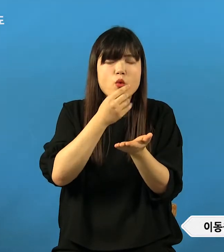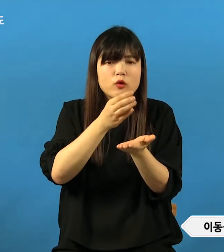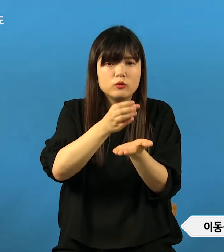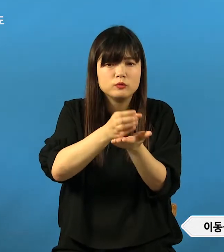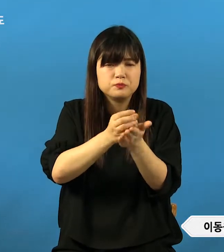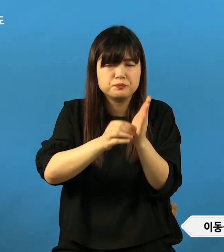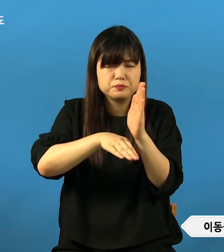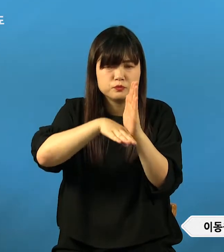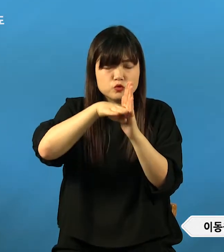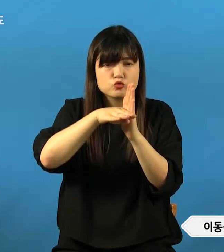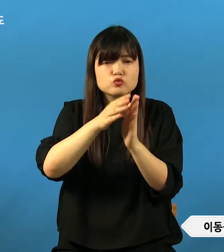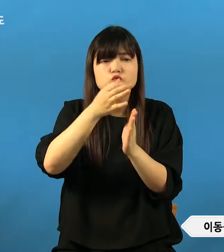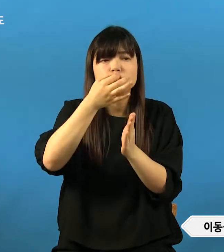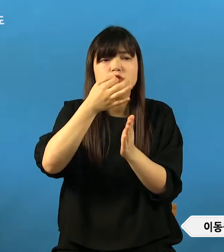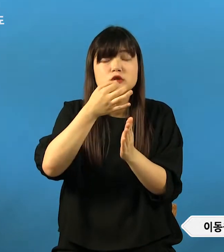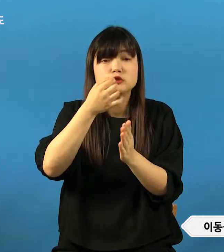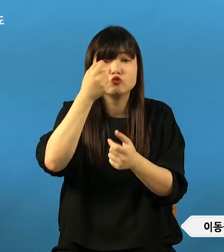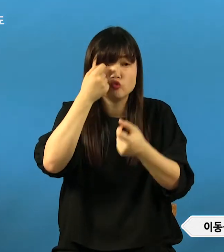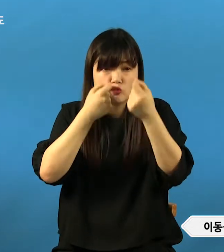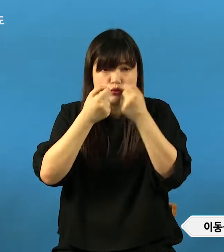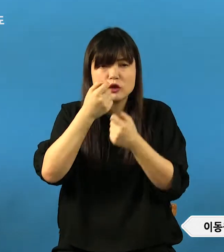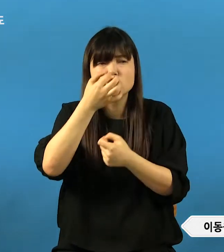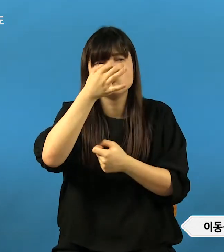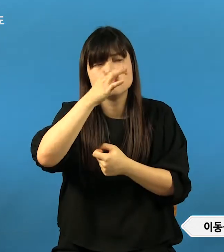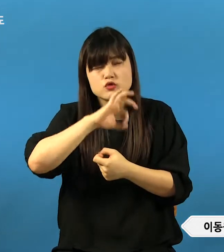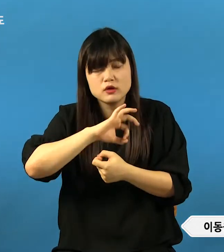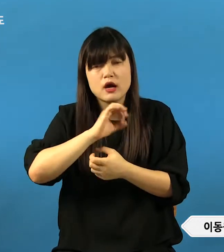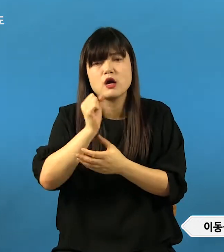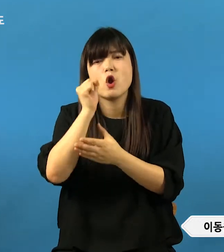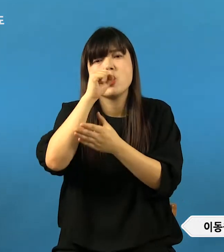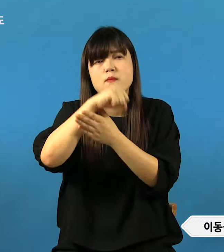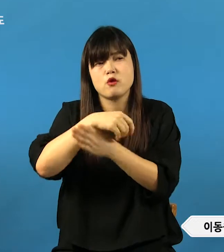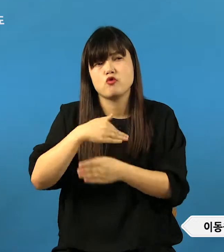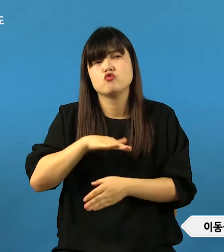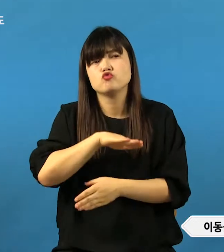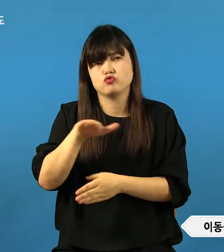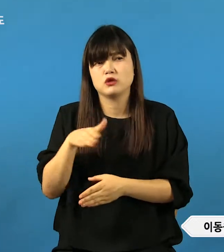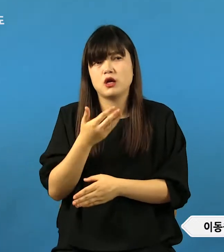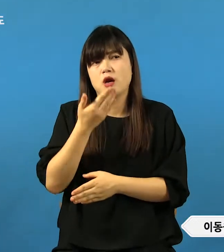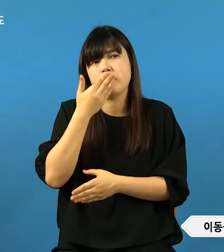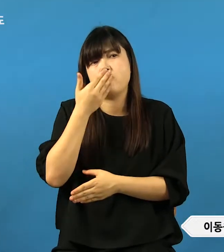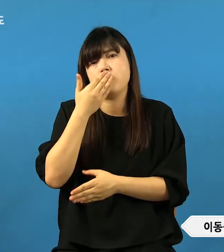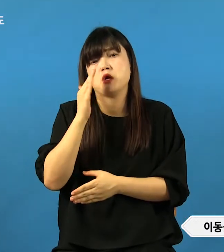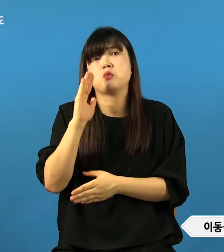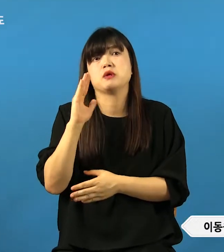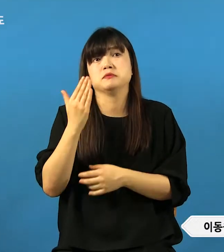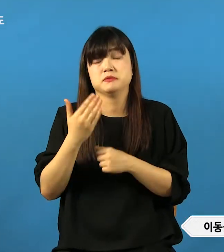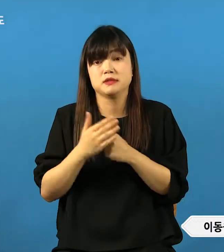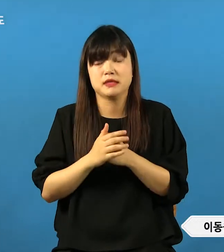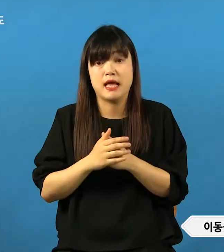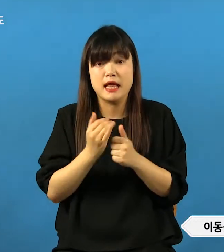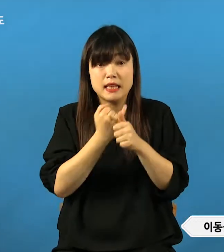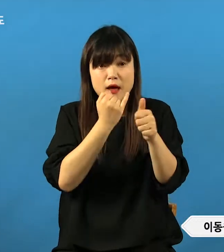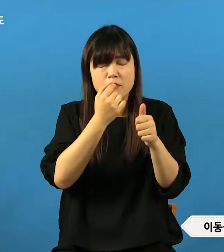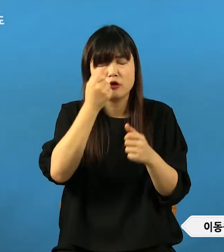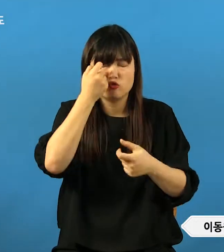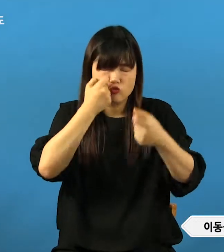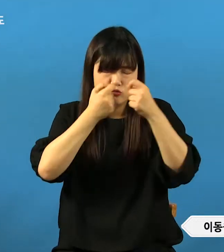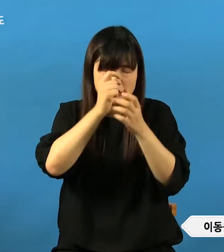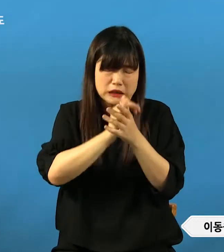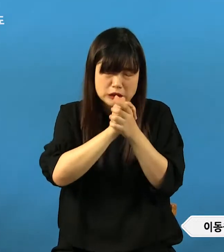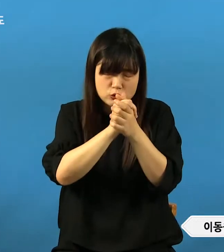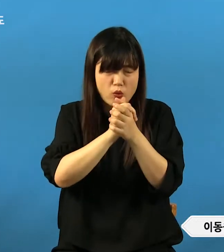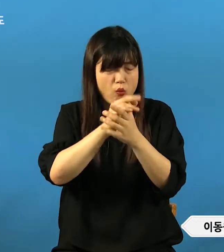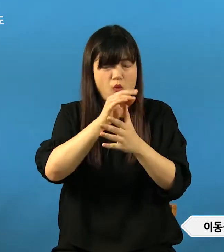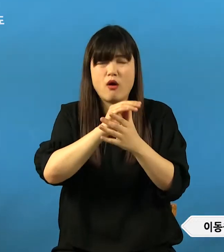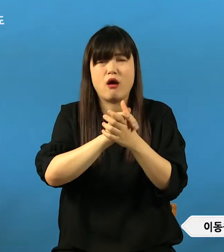눈물의 유익과 열매를 우리가 거두고 있는 것입니다. 다시 말하면 남편의 눈물의 기도가